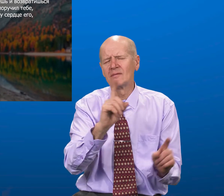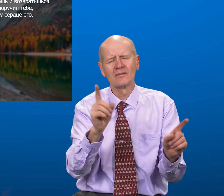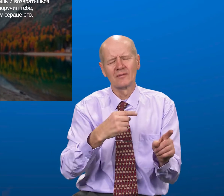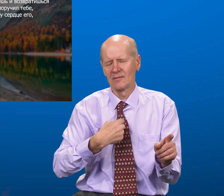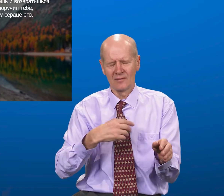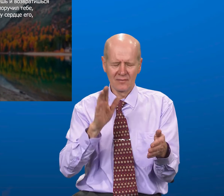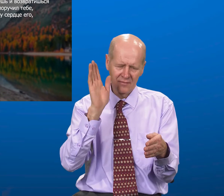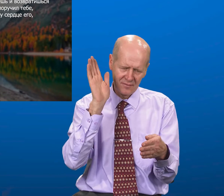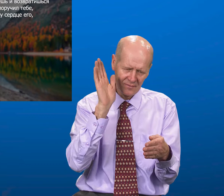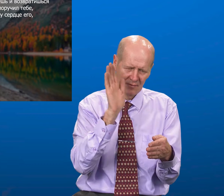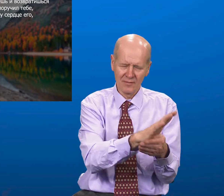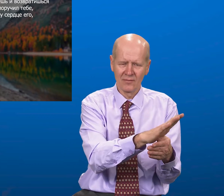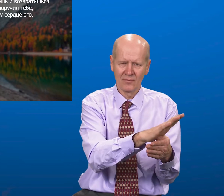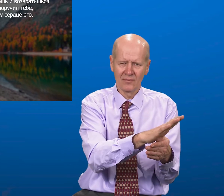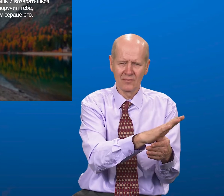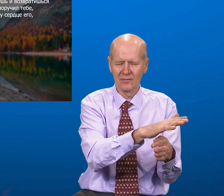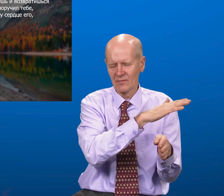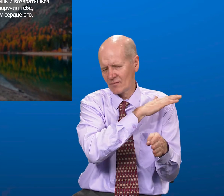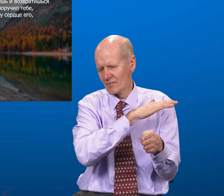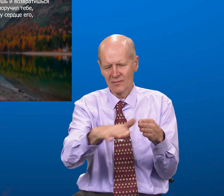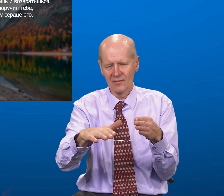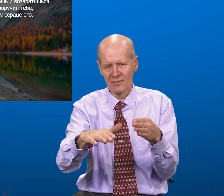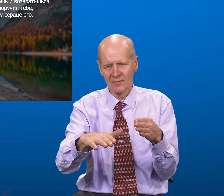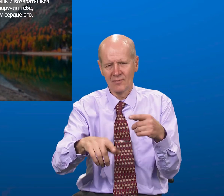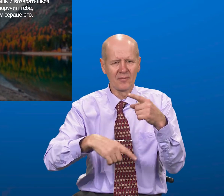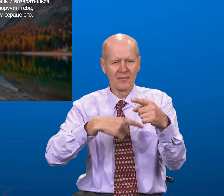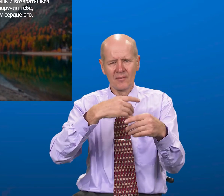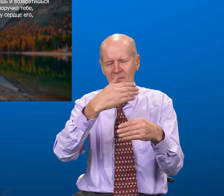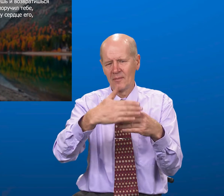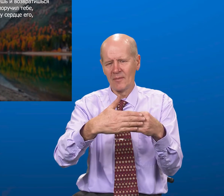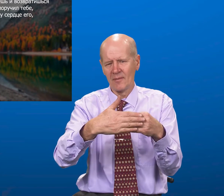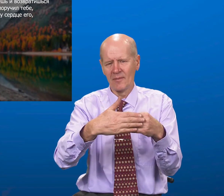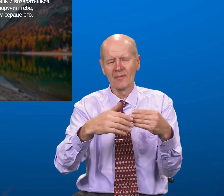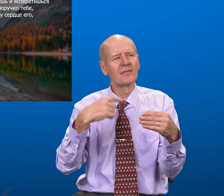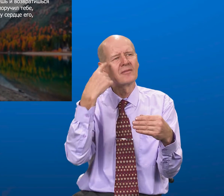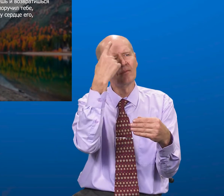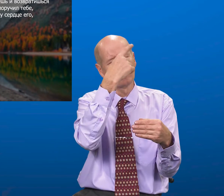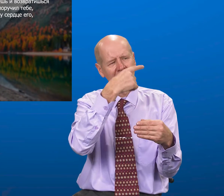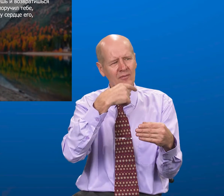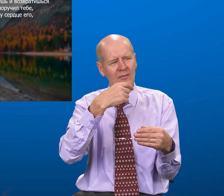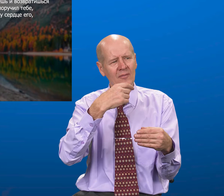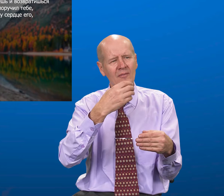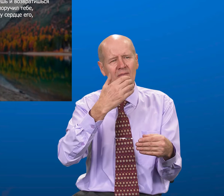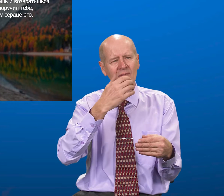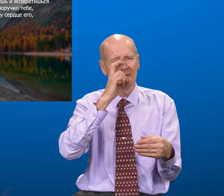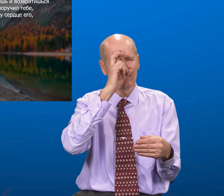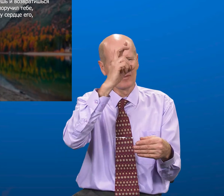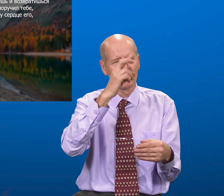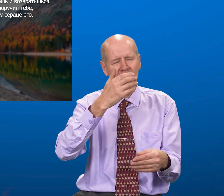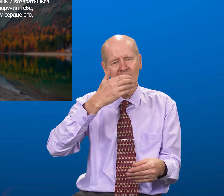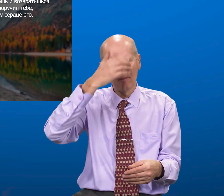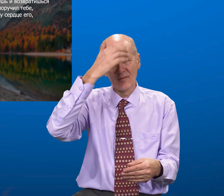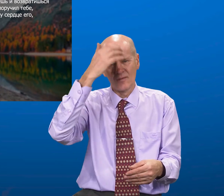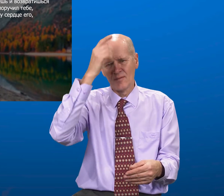чудеса, которые я поручил тебе, сделай пред лицем фараона». А я ожесточу